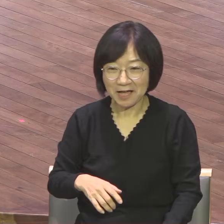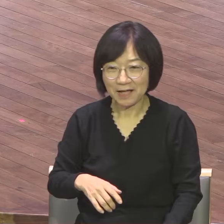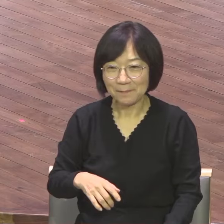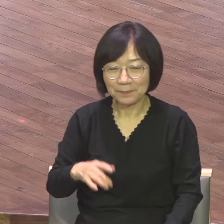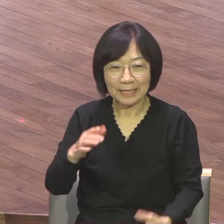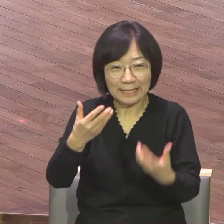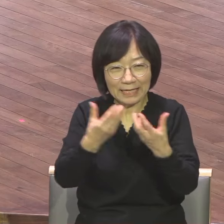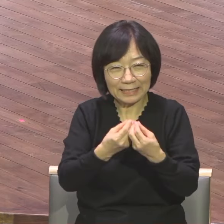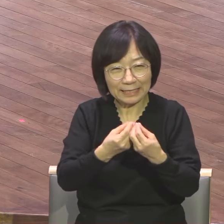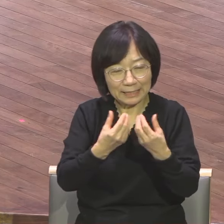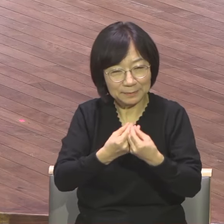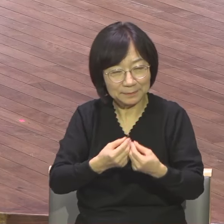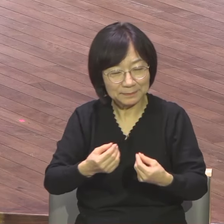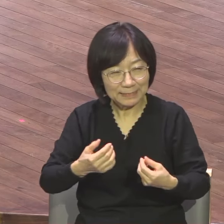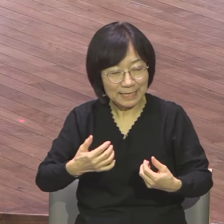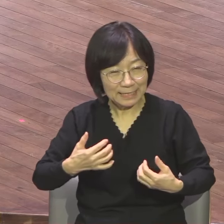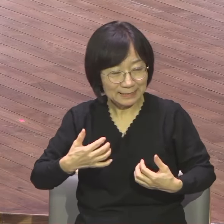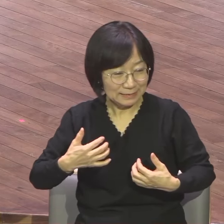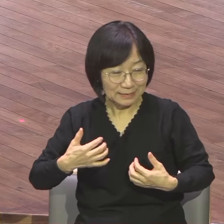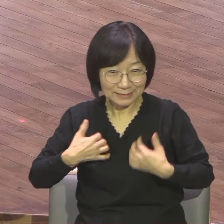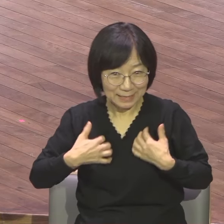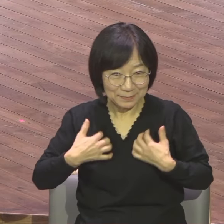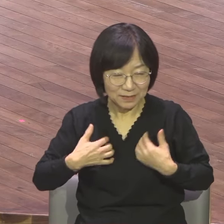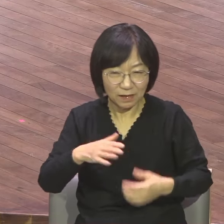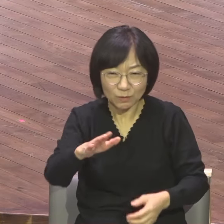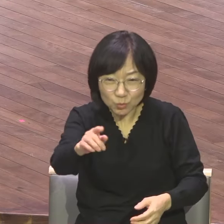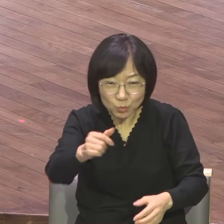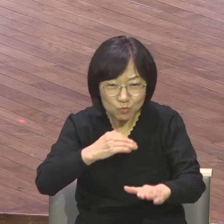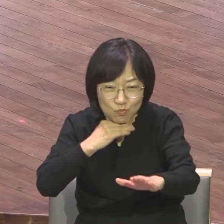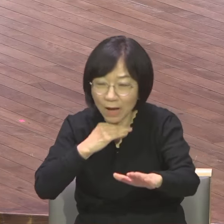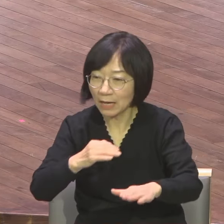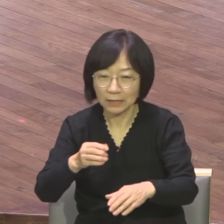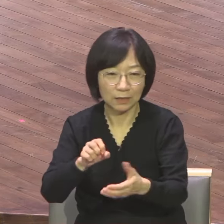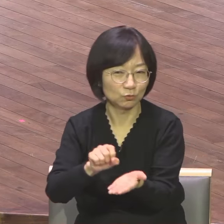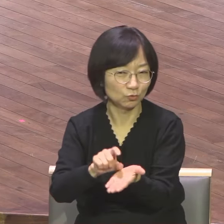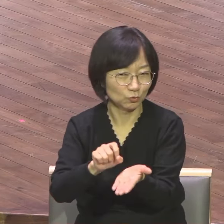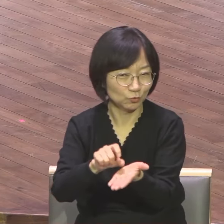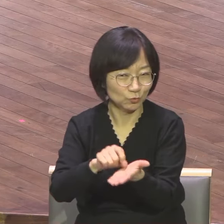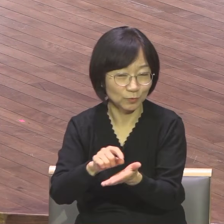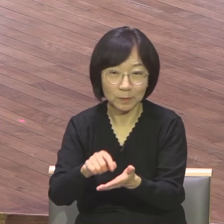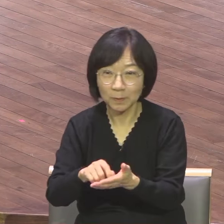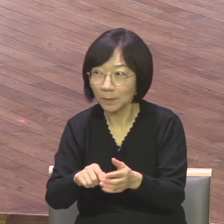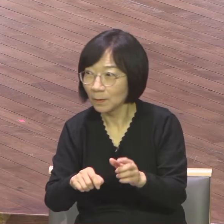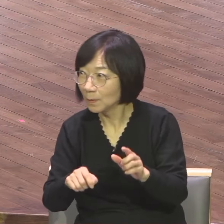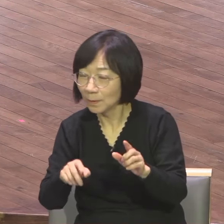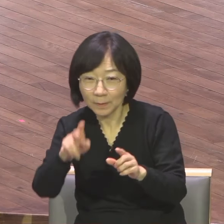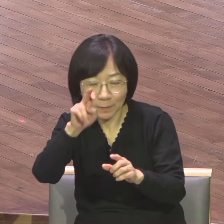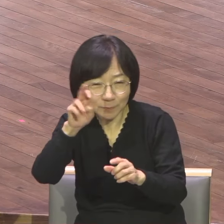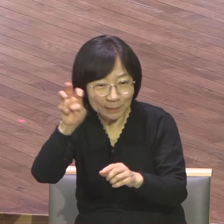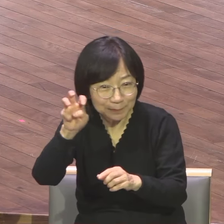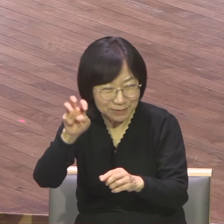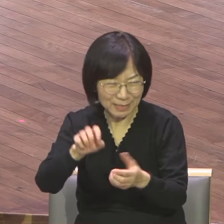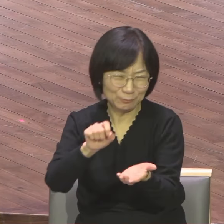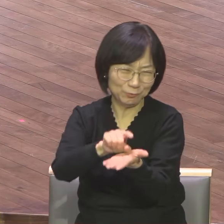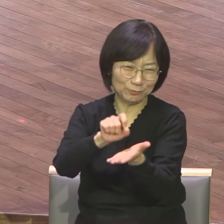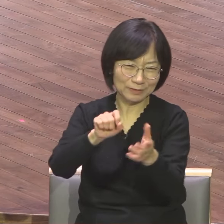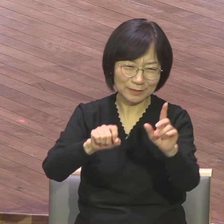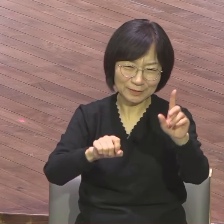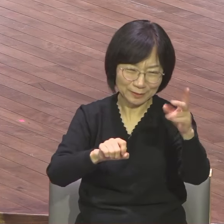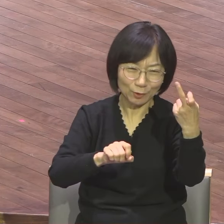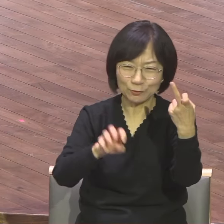좋은 방송. 조금 이따가 지금 축구로가 있습니다만은 12시 30분에 이제 제가 지금